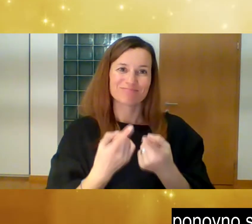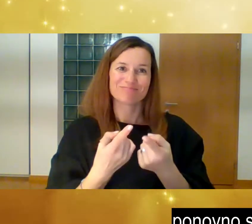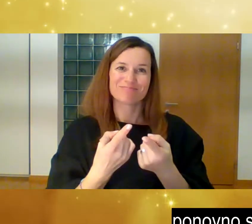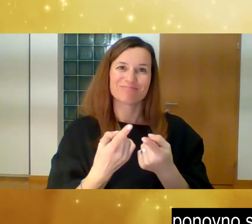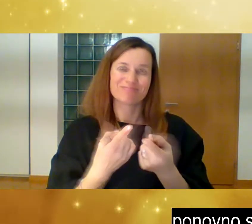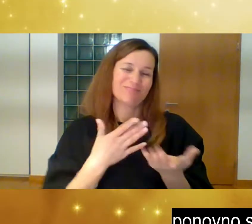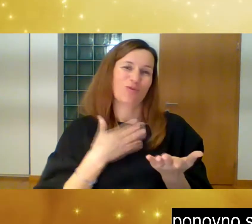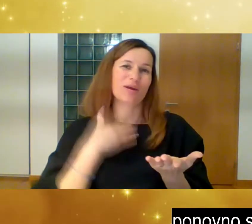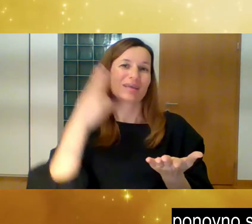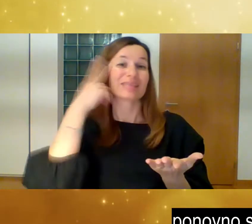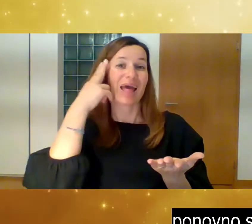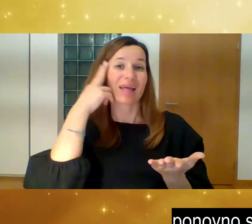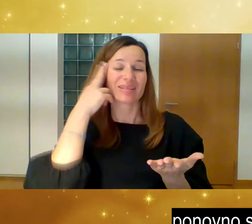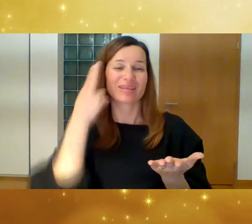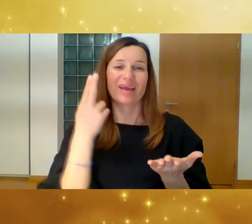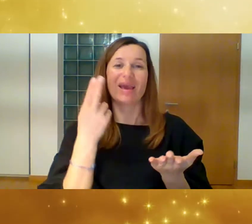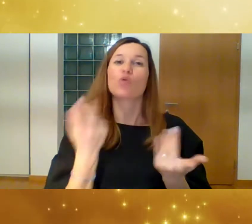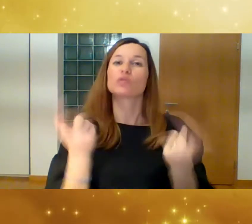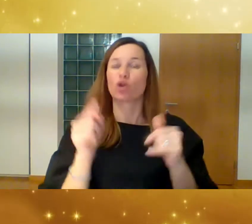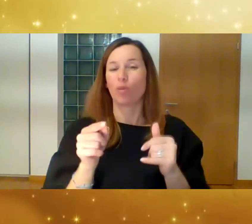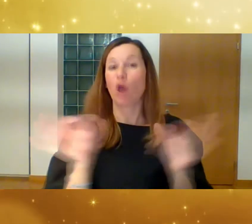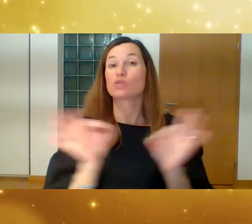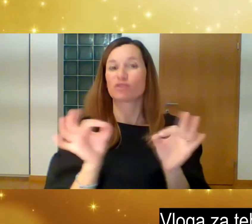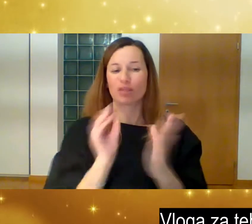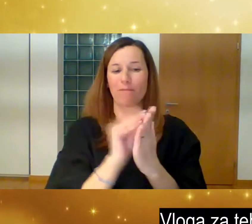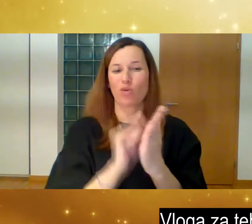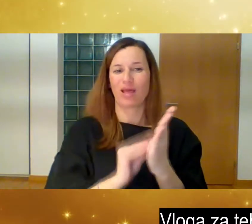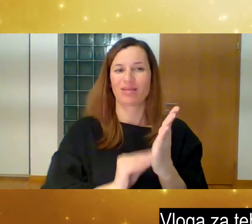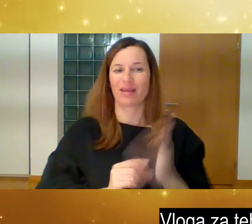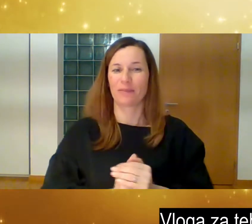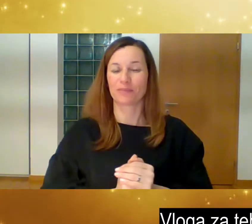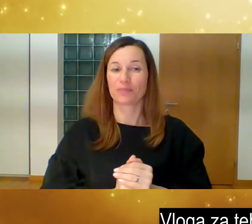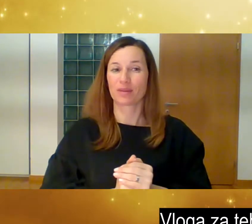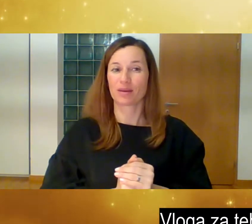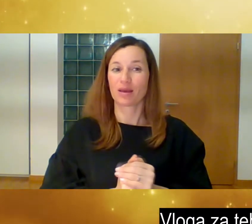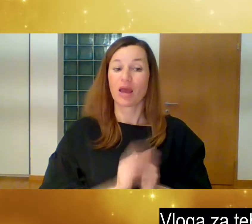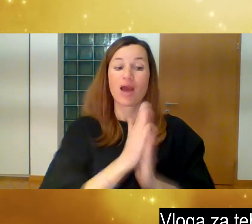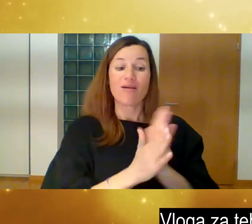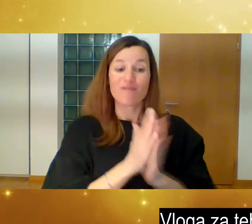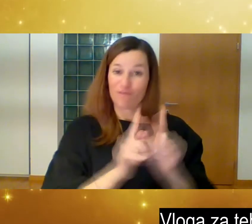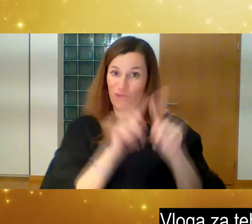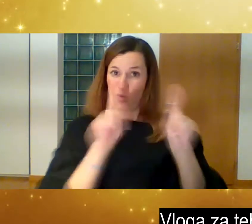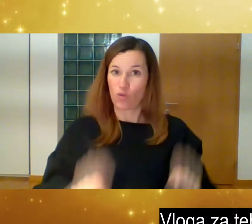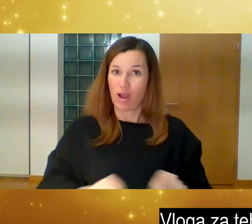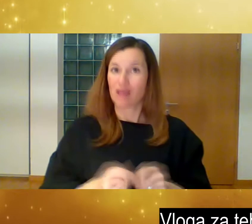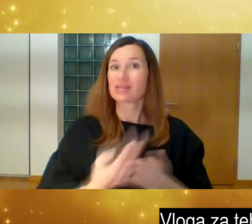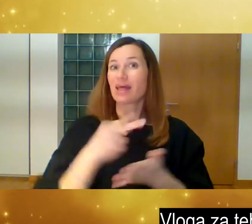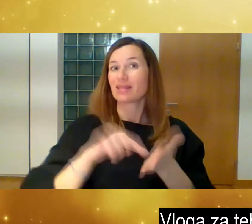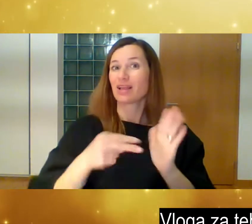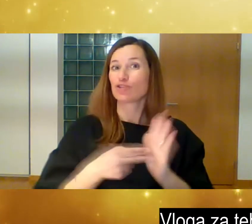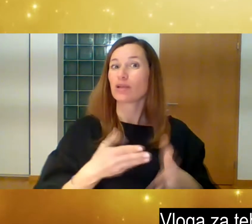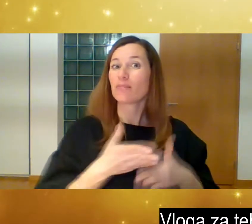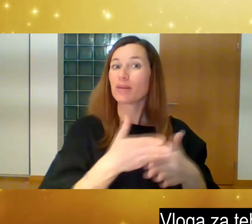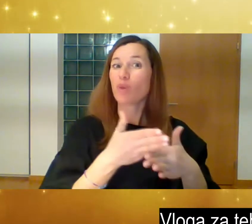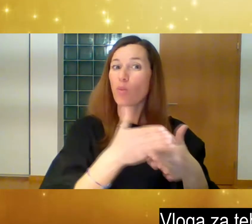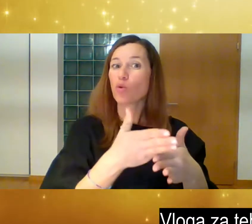svoje znanje oziroma podatke. Vloga za tehnični pripomoček se